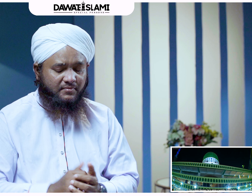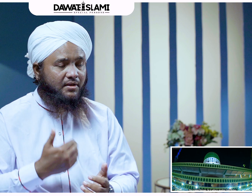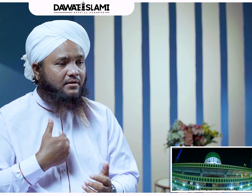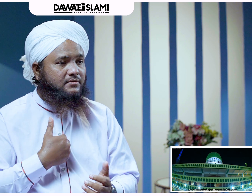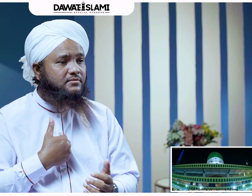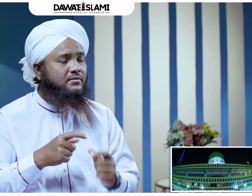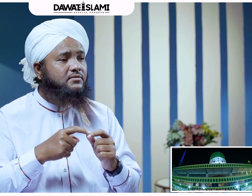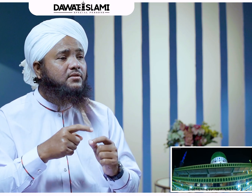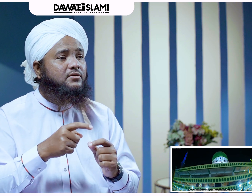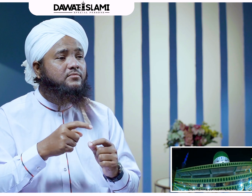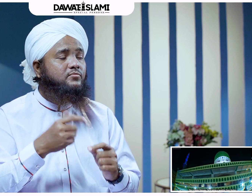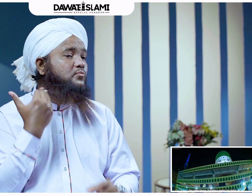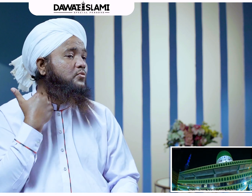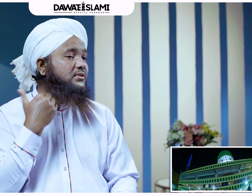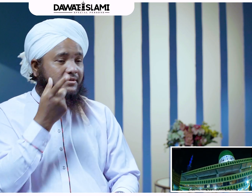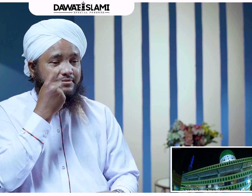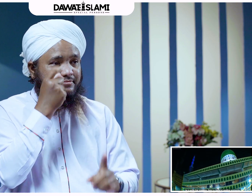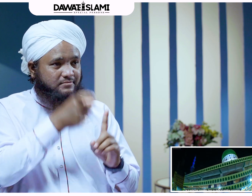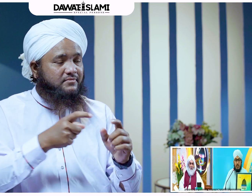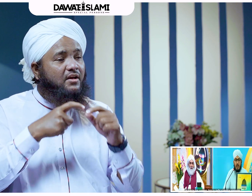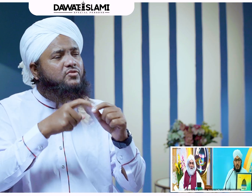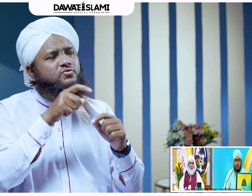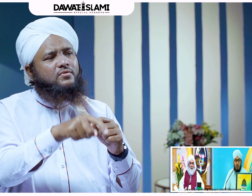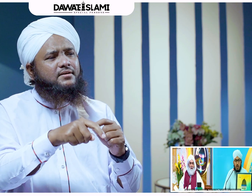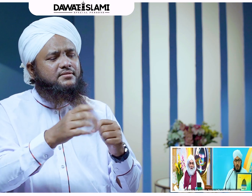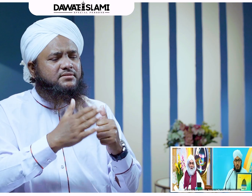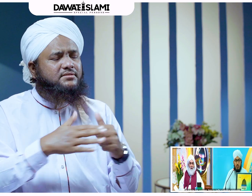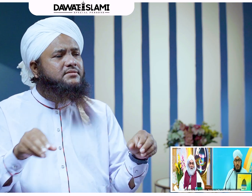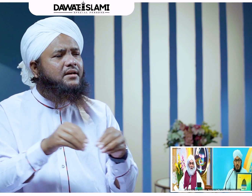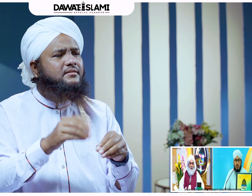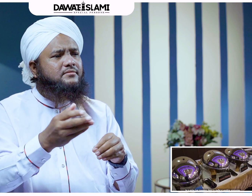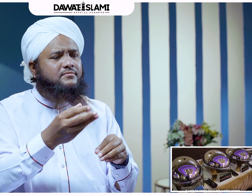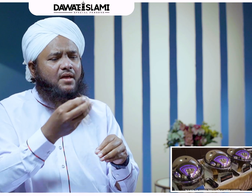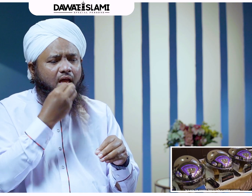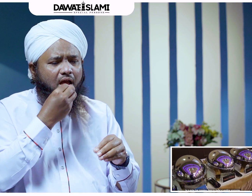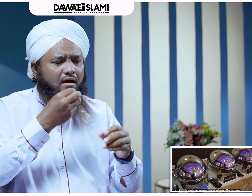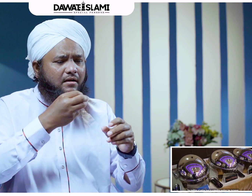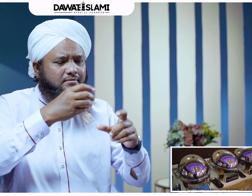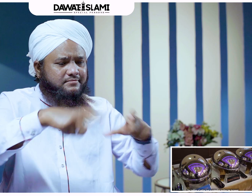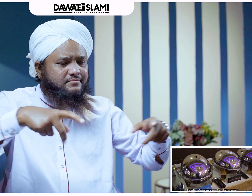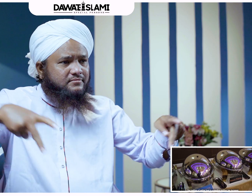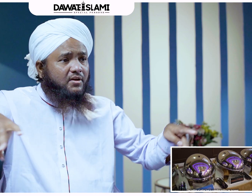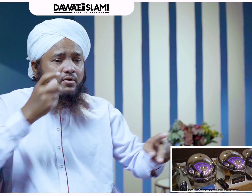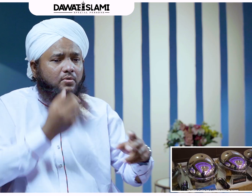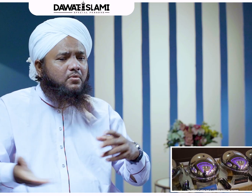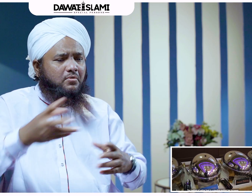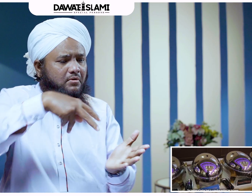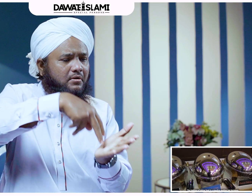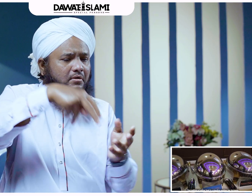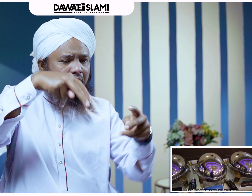عبد المنان ہیں ملتان سے سوال کر رہے ہیں، یہ کہہ رہے ہیں آج کل شادی کے موقع پر بوفے سسٹم ہوتے ہیں، لوگ کھڑے ہو کر کھانا کھانے کا رواج یہاں بڑھ